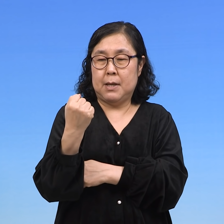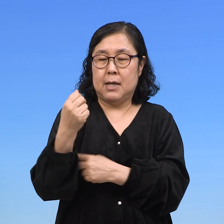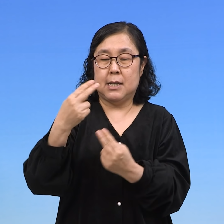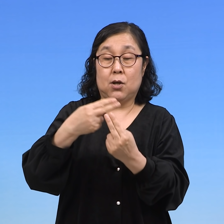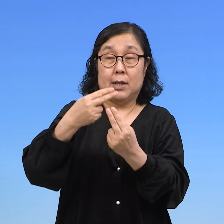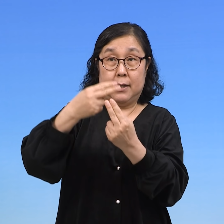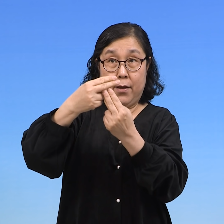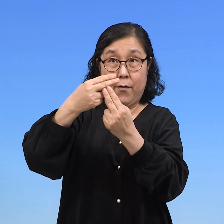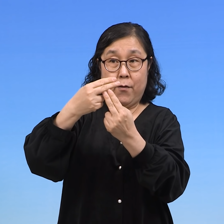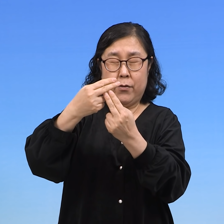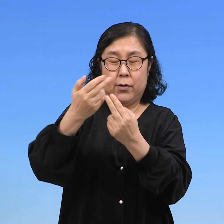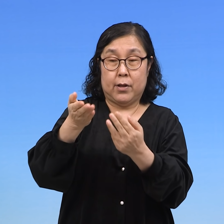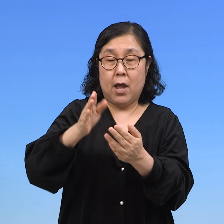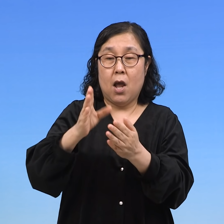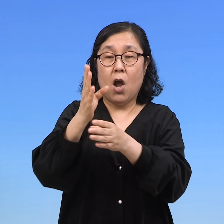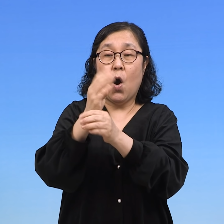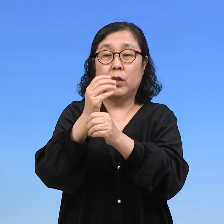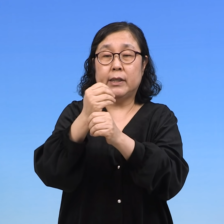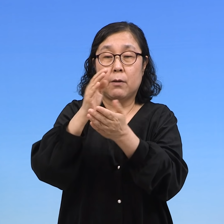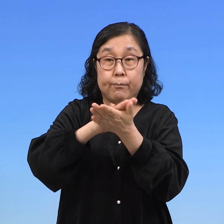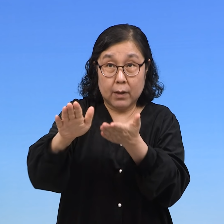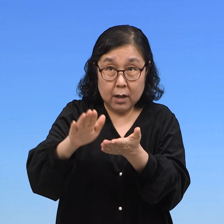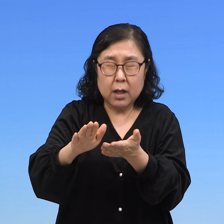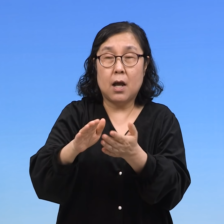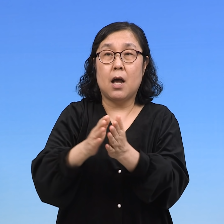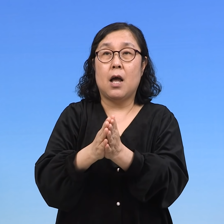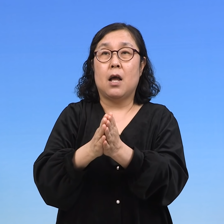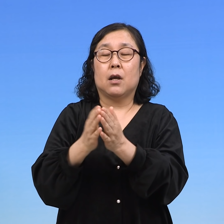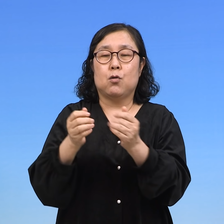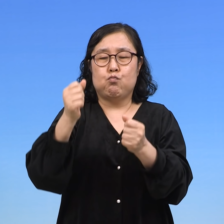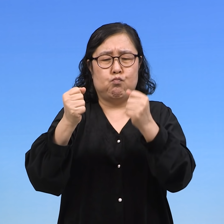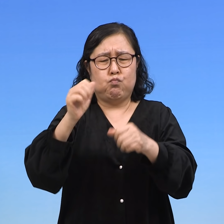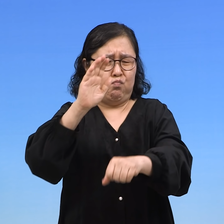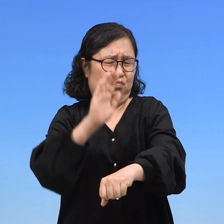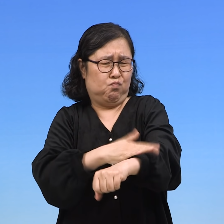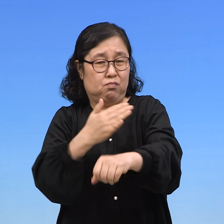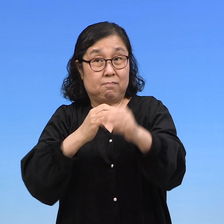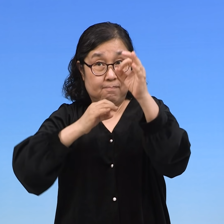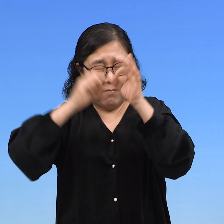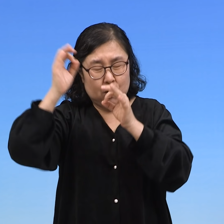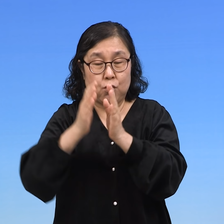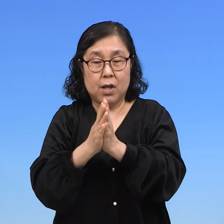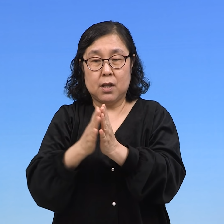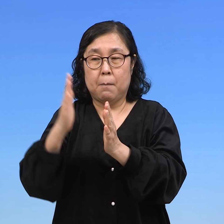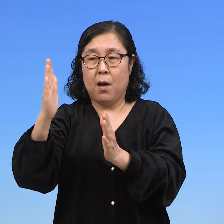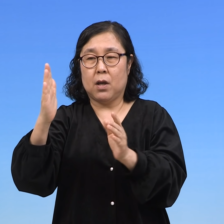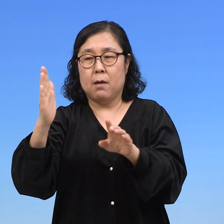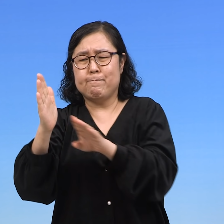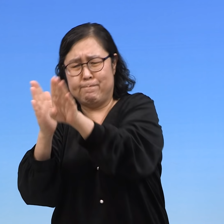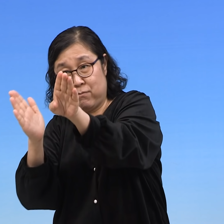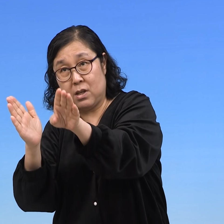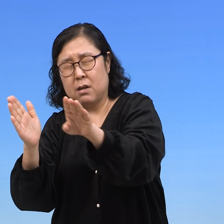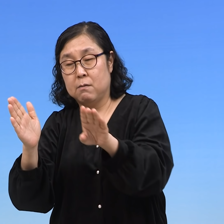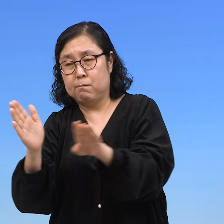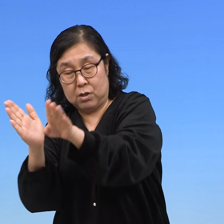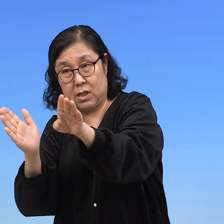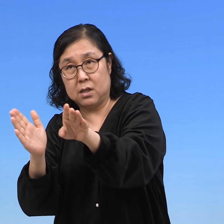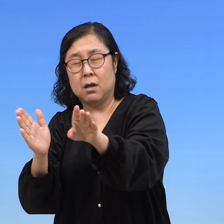그럼 이게 언제 따르냐 벽에 부딪힐 때 운전을 잘못해가지고 벽에 부딪히면 막